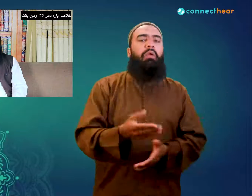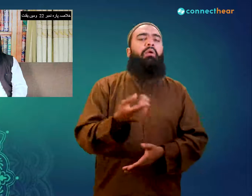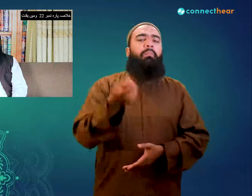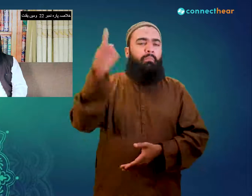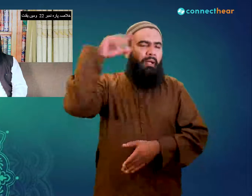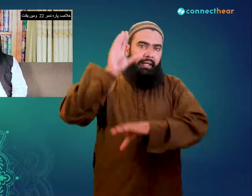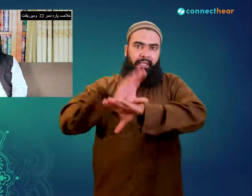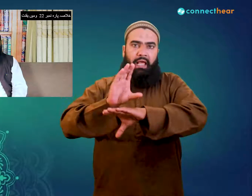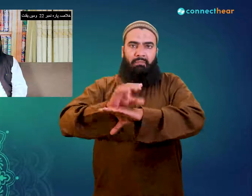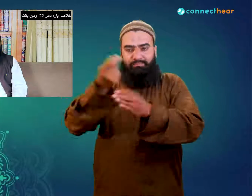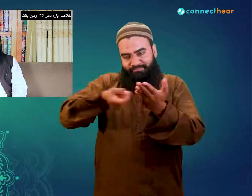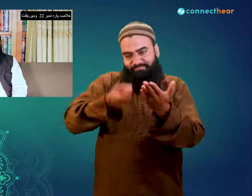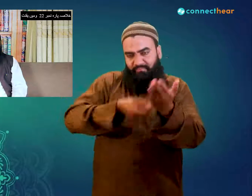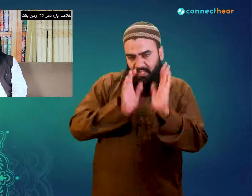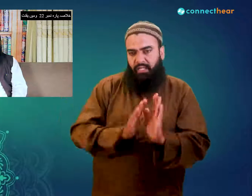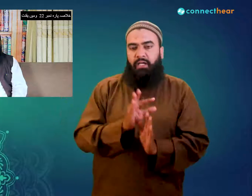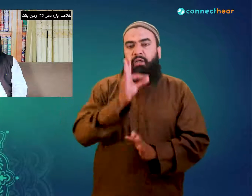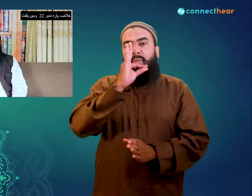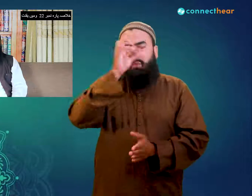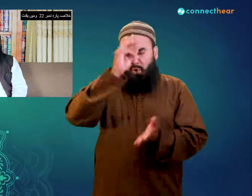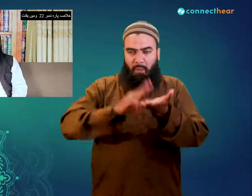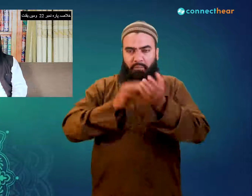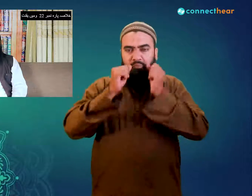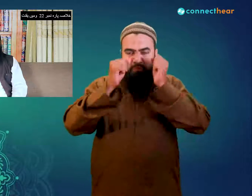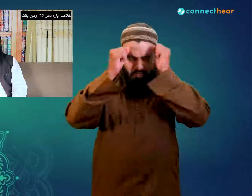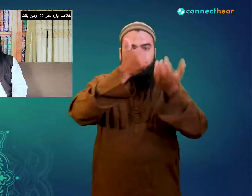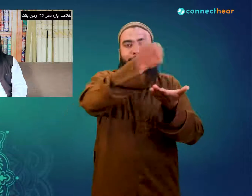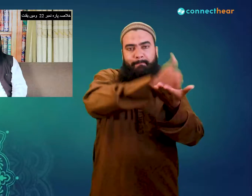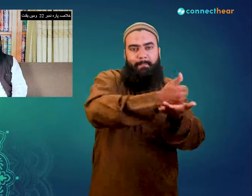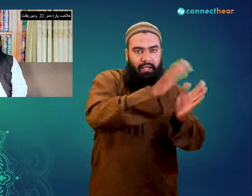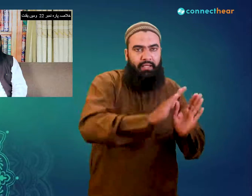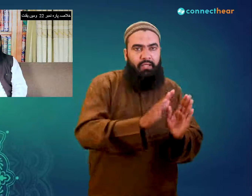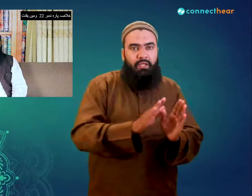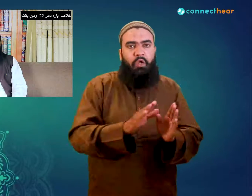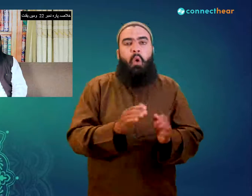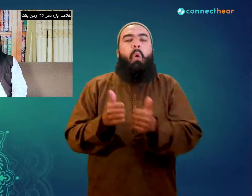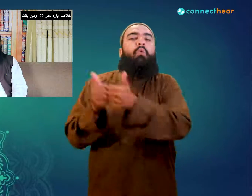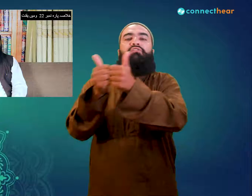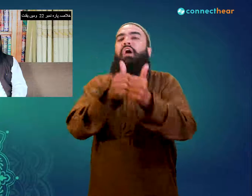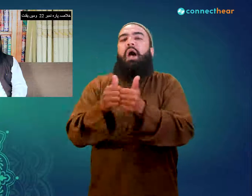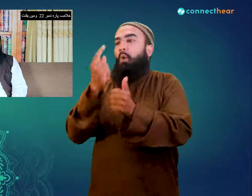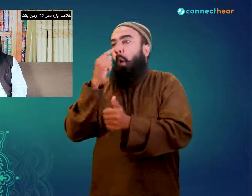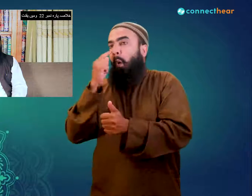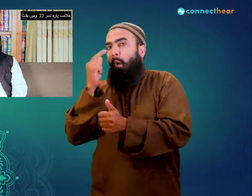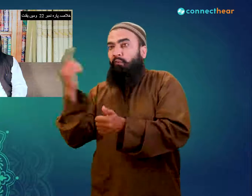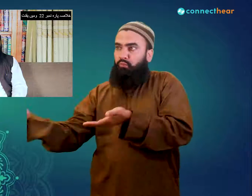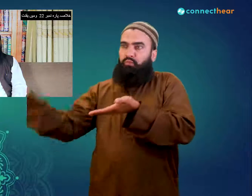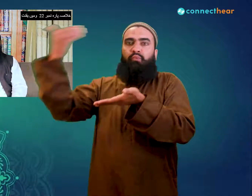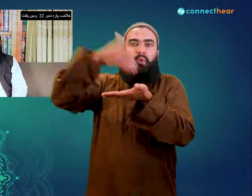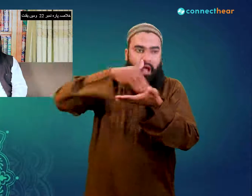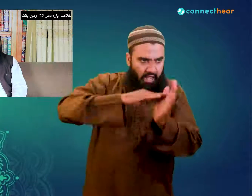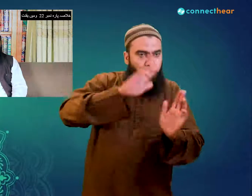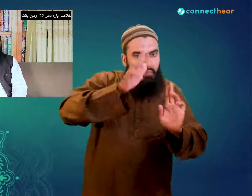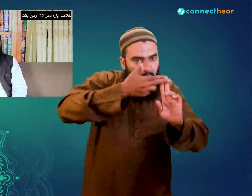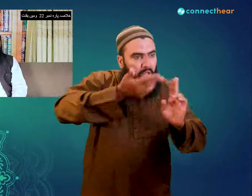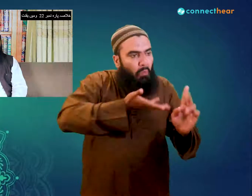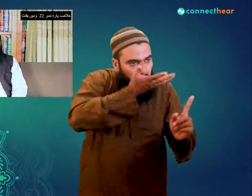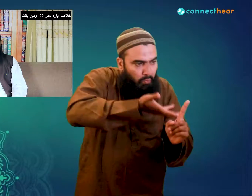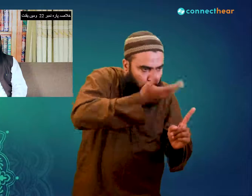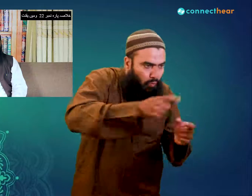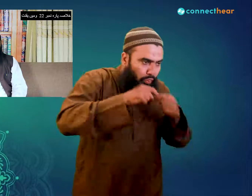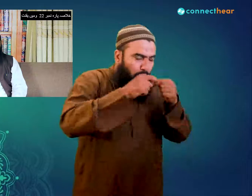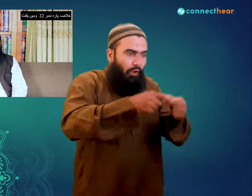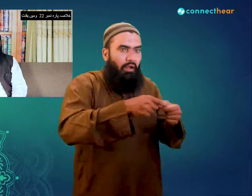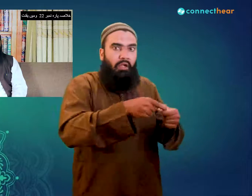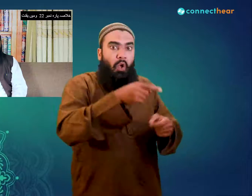انہوں نے کہا کہ قرآن مجید کے اندر ذکر جو ہے وہ مردوں کا زیادہ ہے اور عورتوں کا نہیں